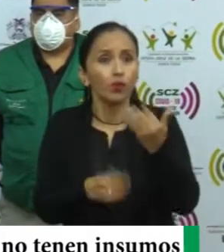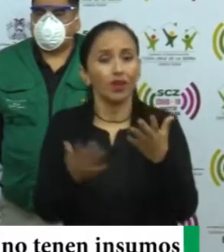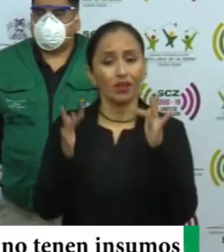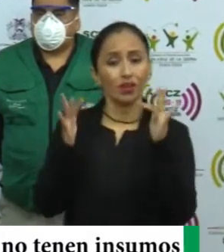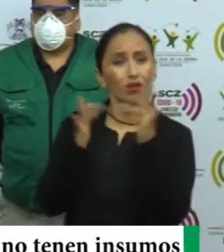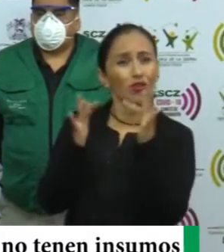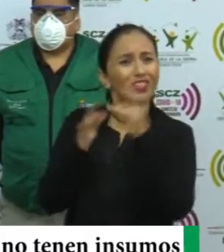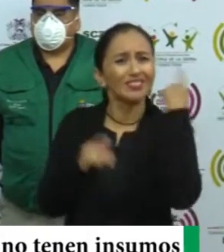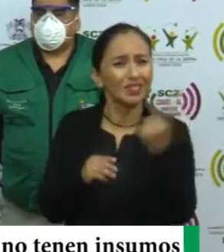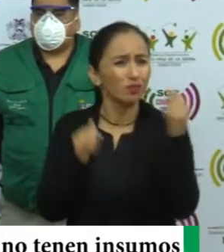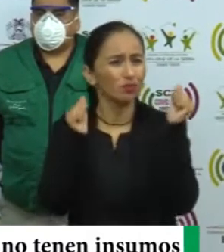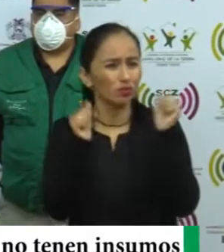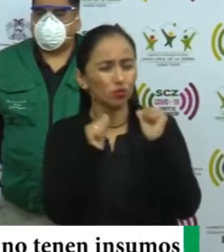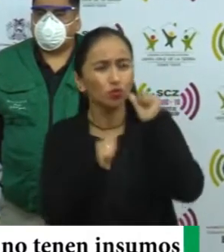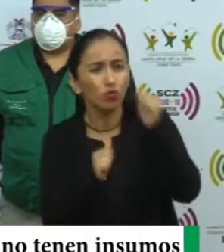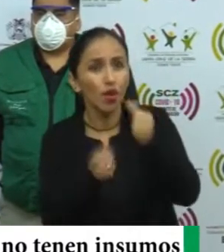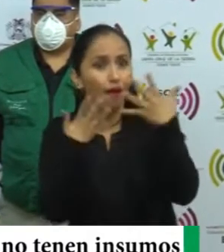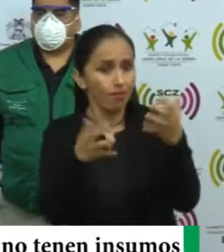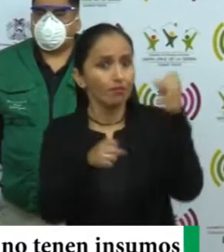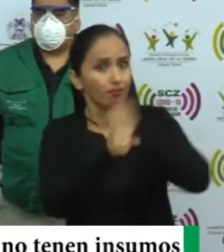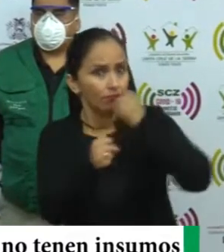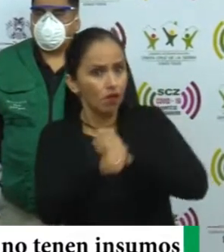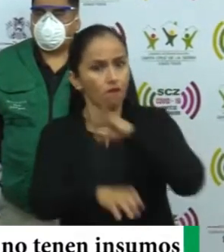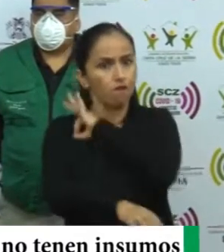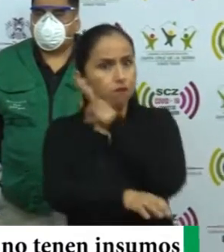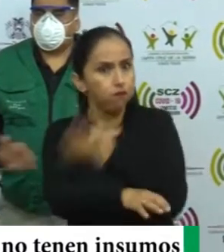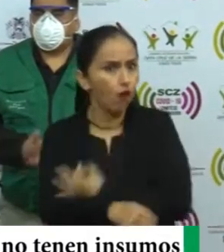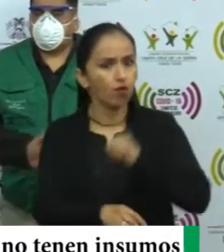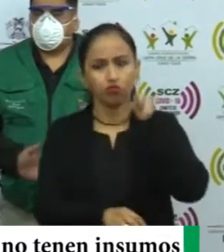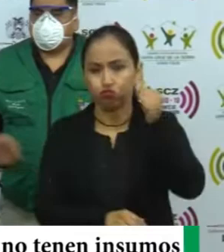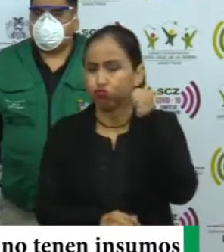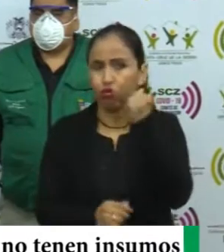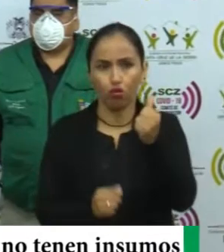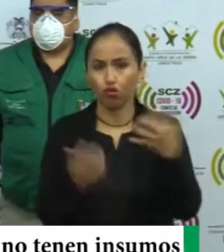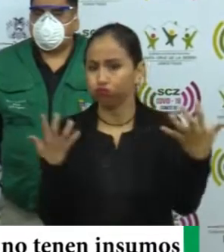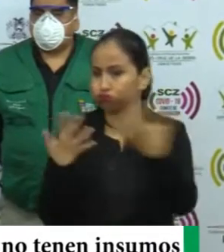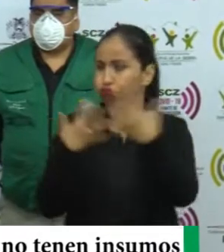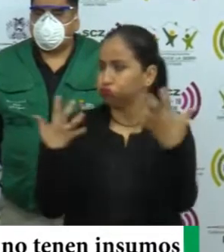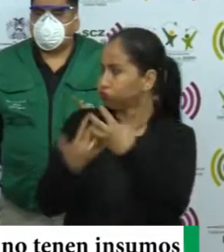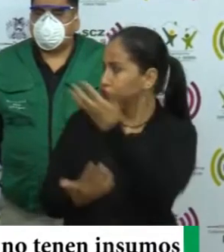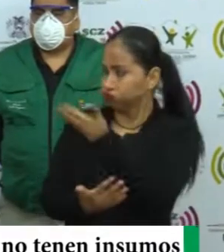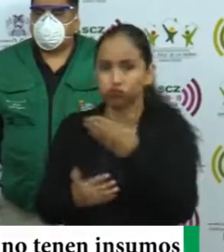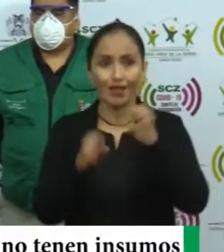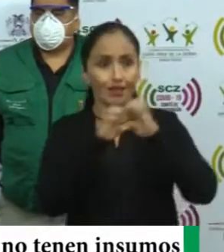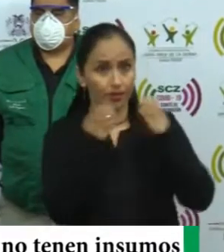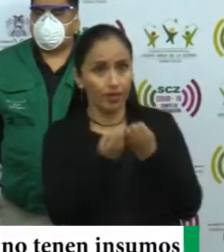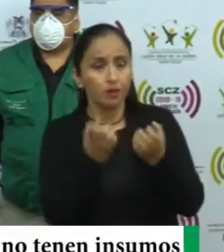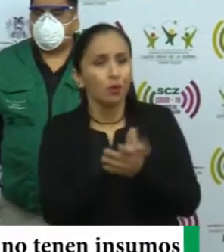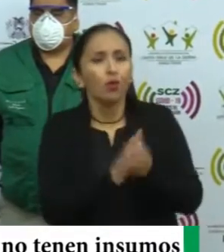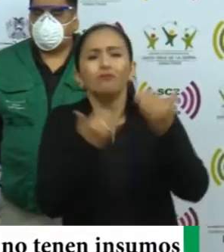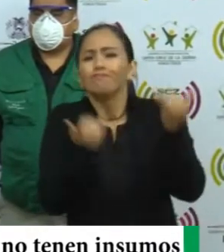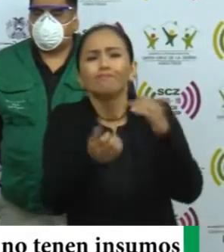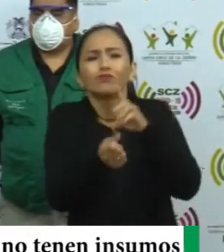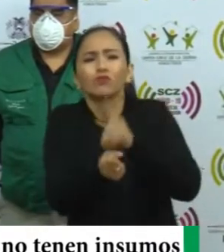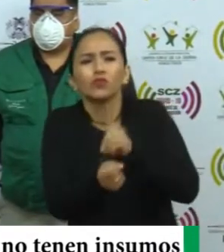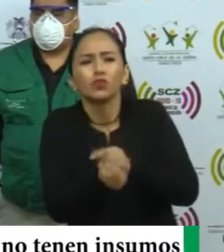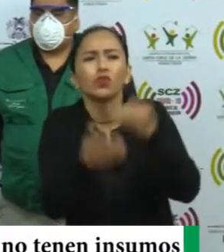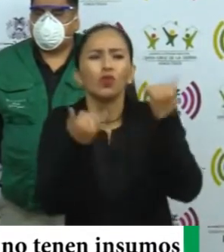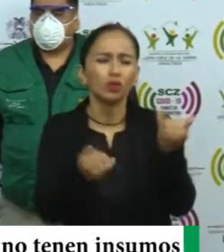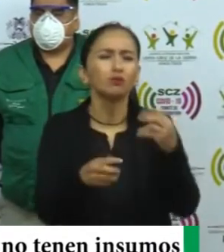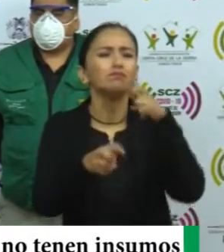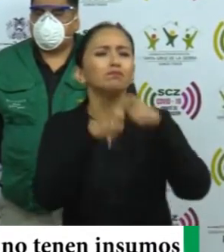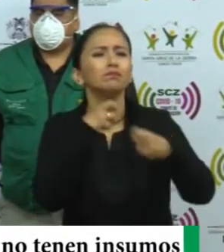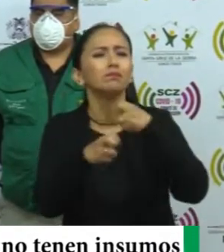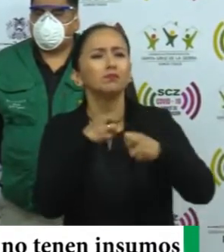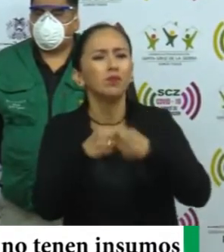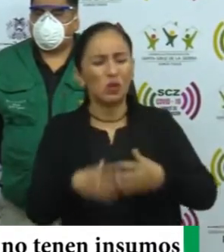contacto permanente con él, porque hay un trabajo intenso diario que hacer con todo este equipo. Él se encuentra con un